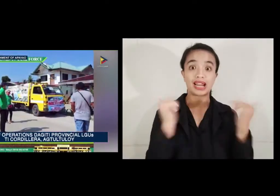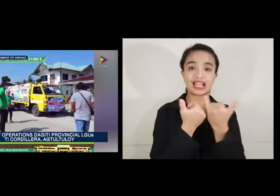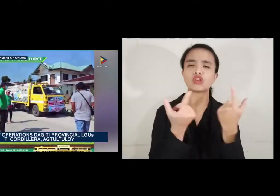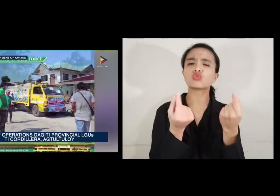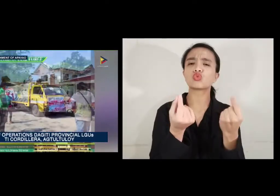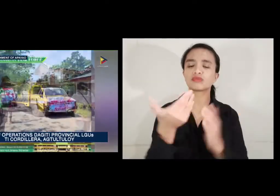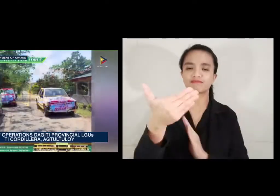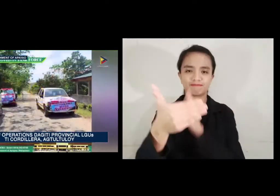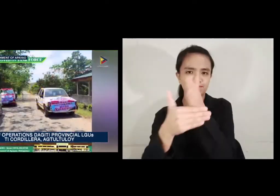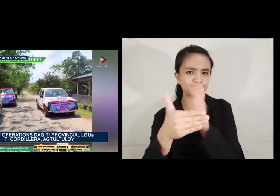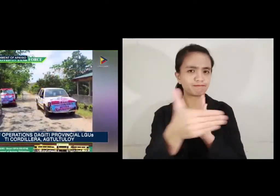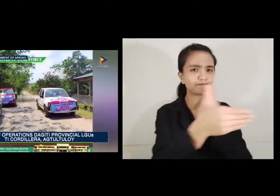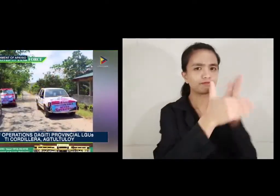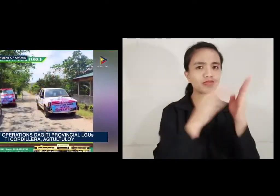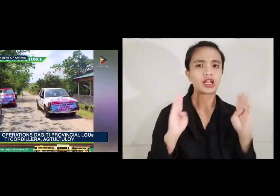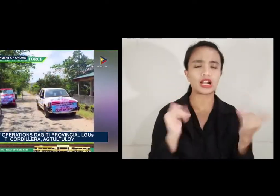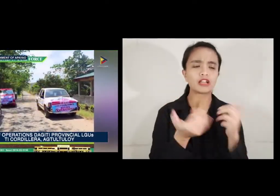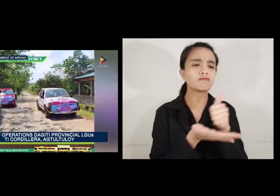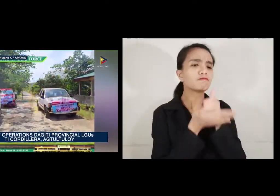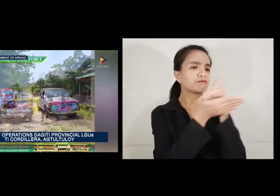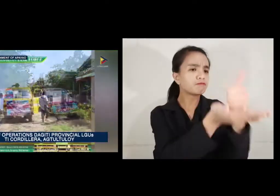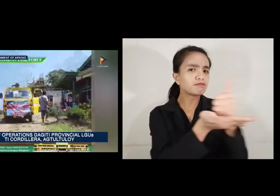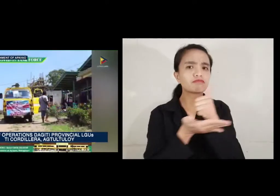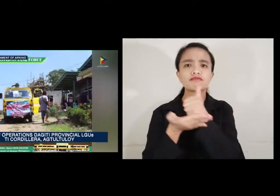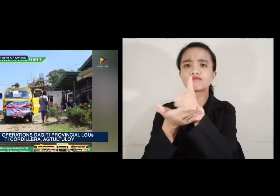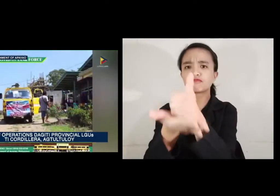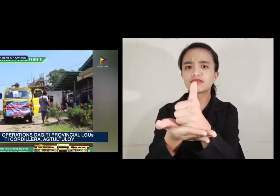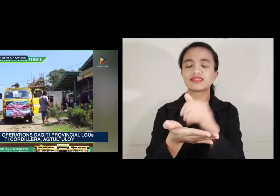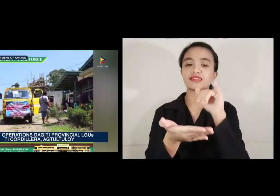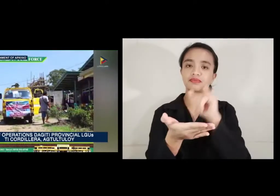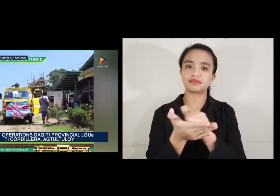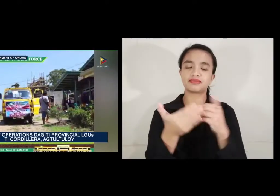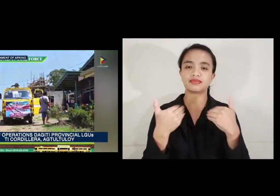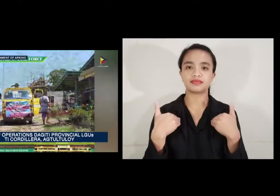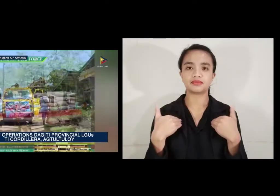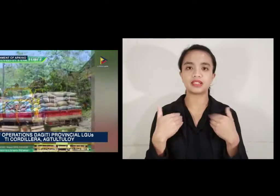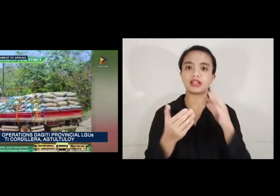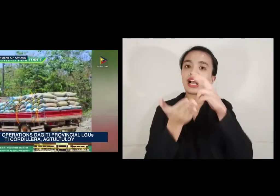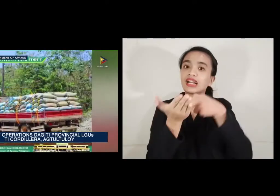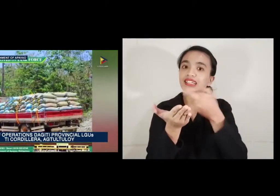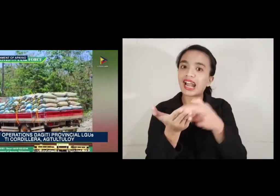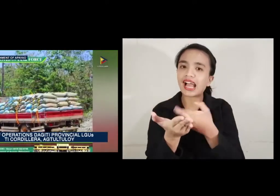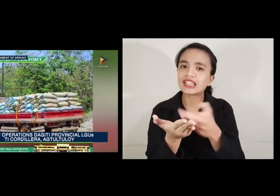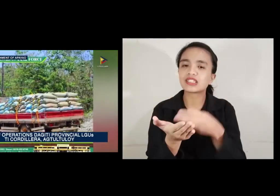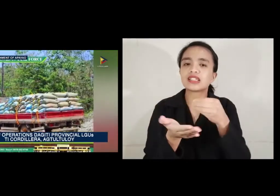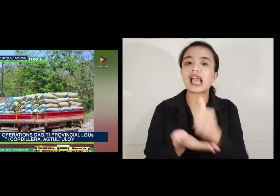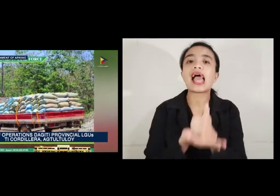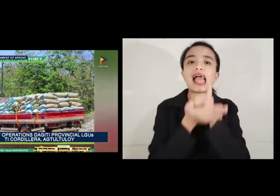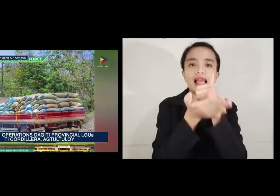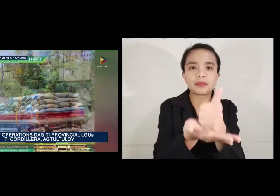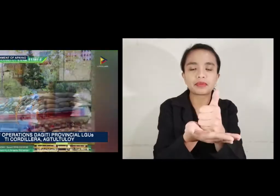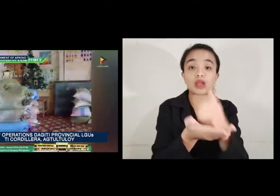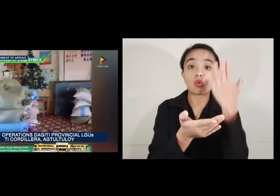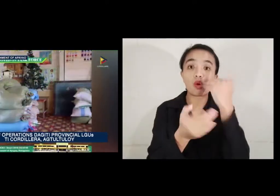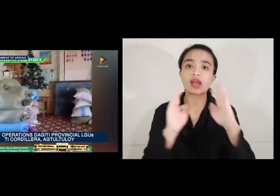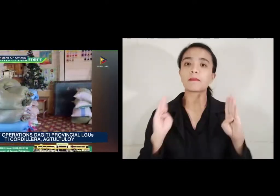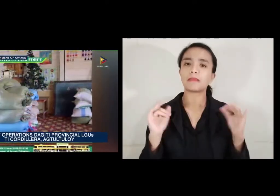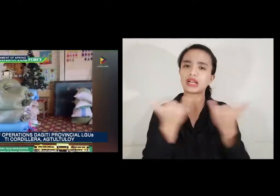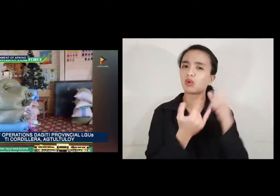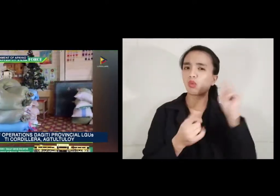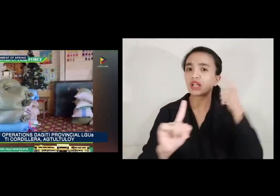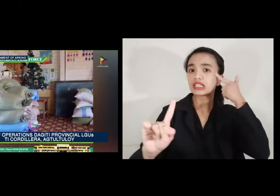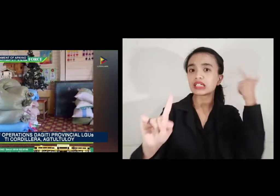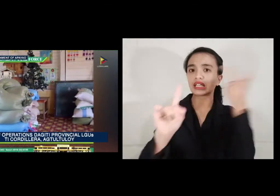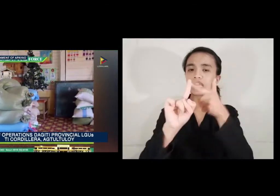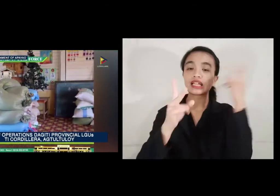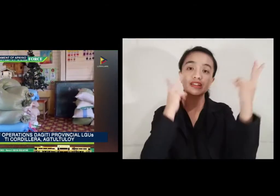bisbisitaan dagitoy tapno mangipaay iti ayuda. Daytoy mo ti insiyang kadda apan ipaay iti rice assistance no sa dino amin a barangay ket target